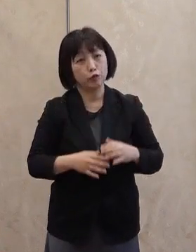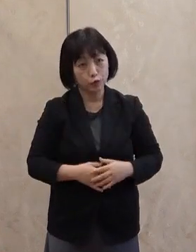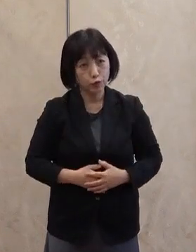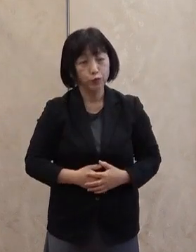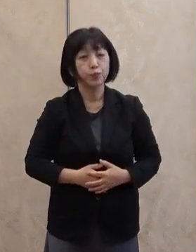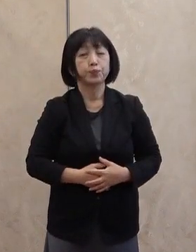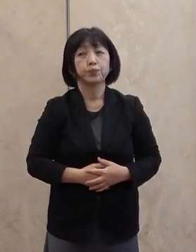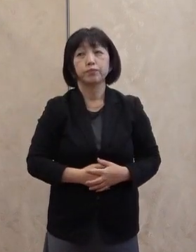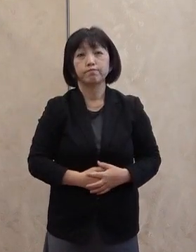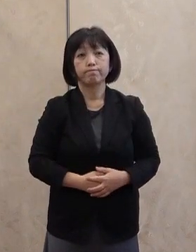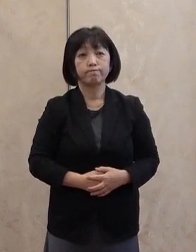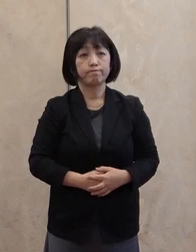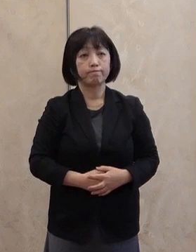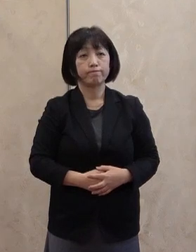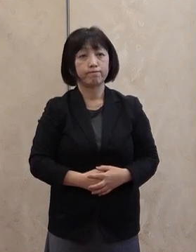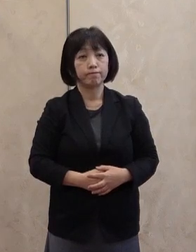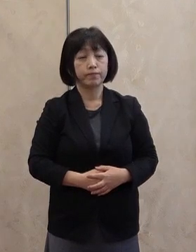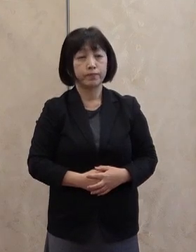で、